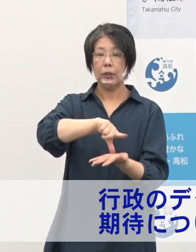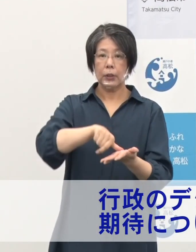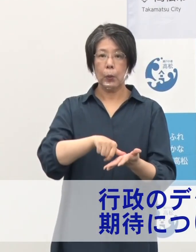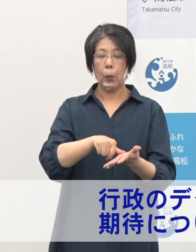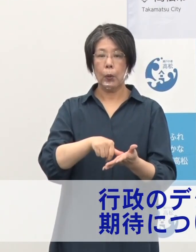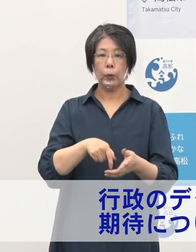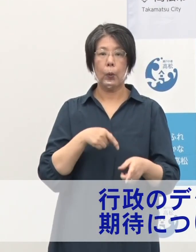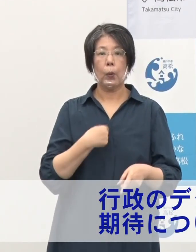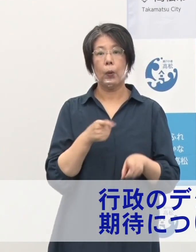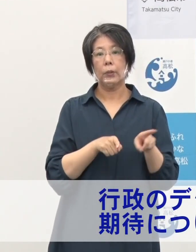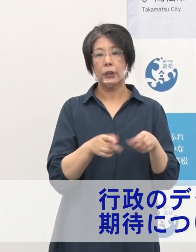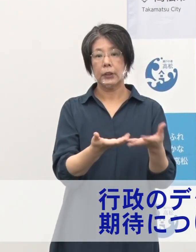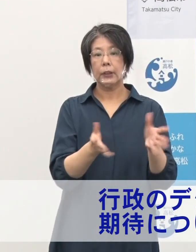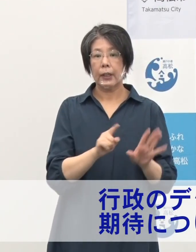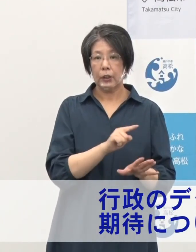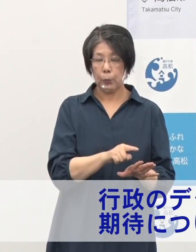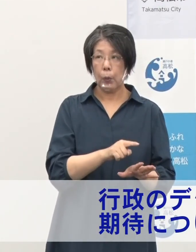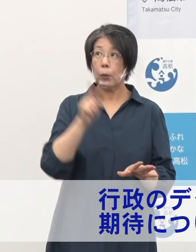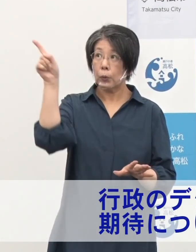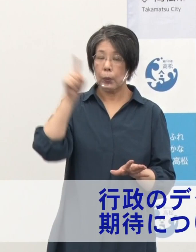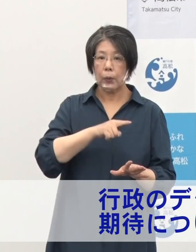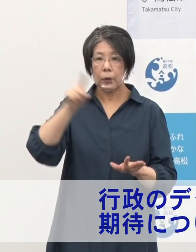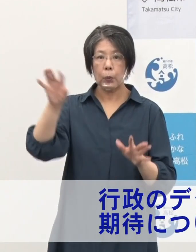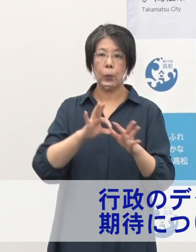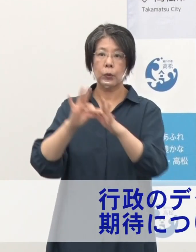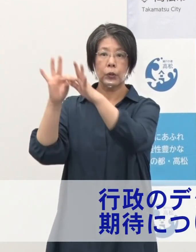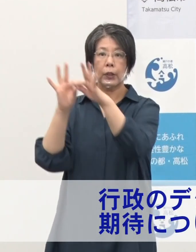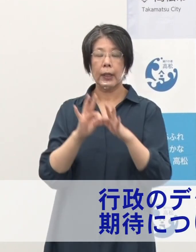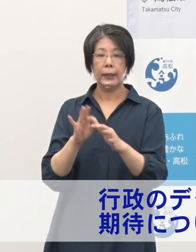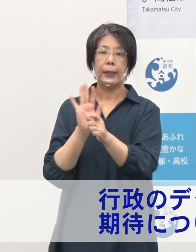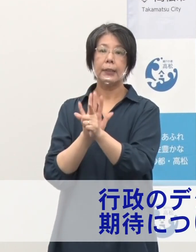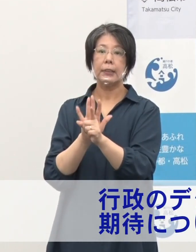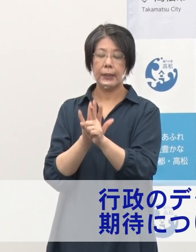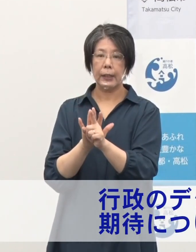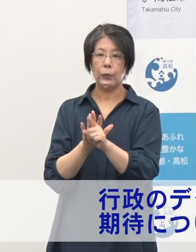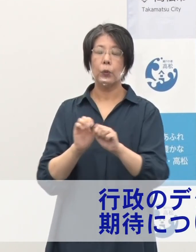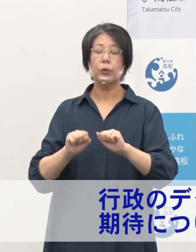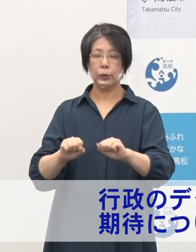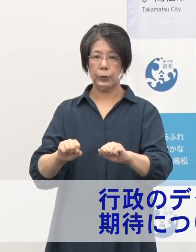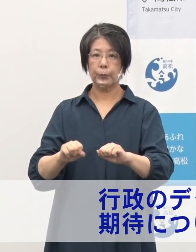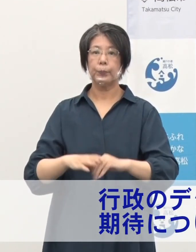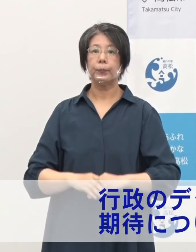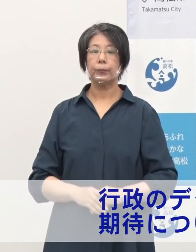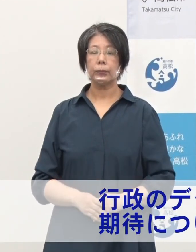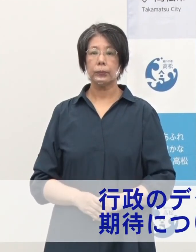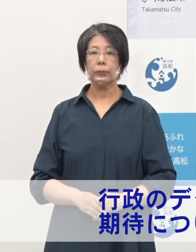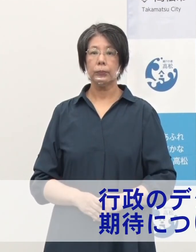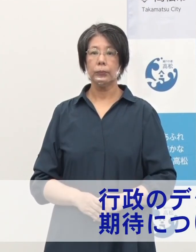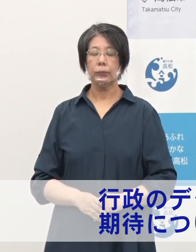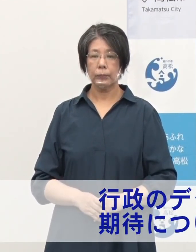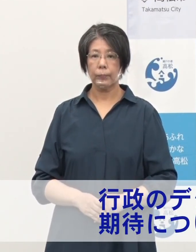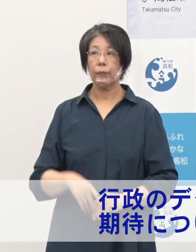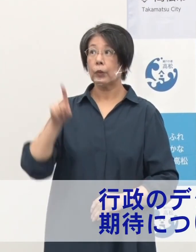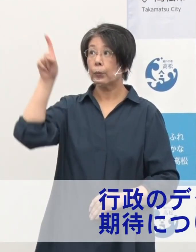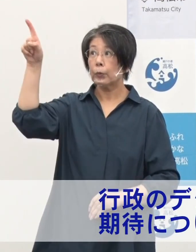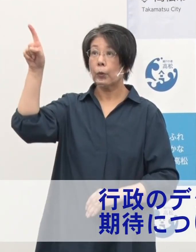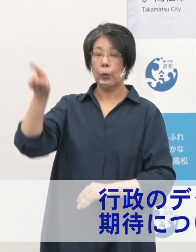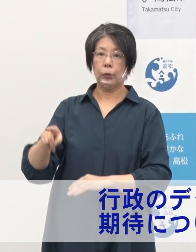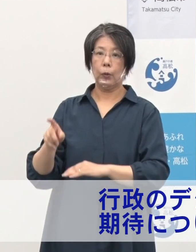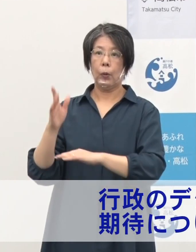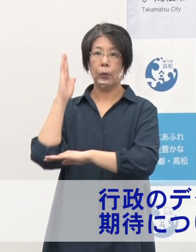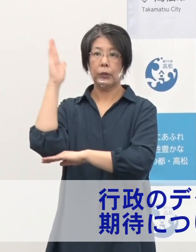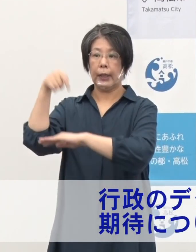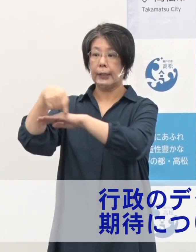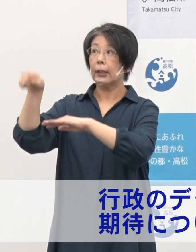なんかな取り組みも支援をしていくということでございますので大いにその政策に期待をしているところでござい